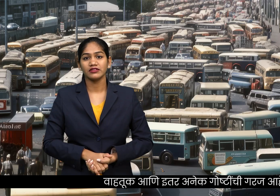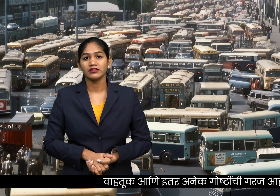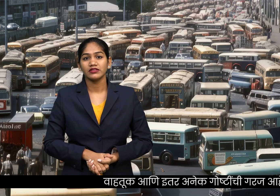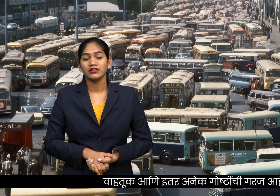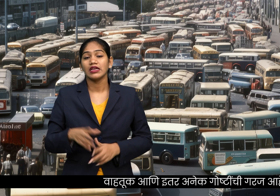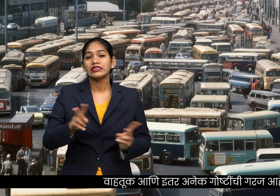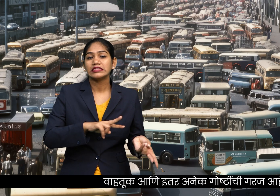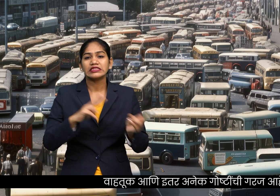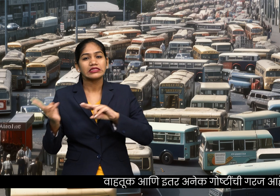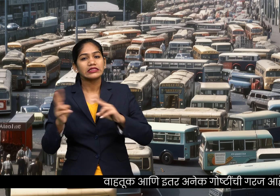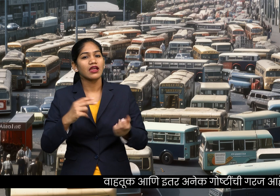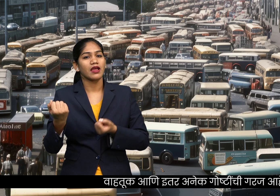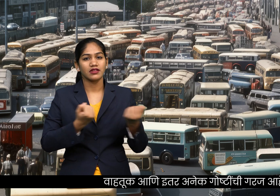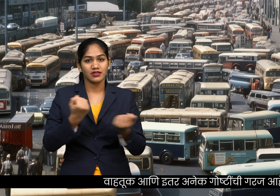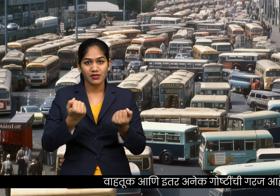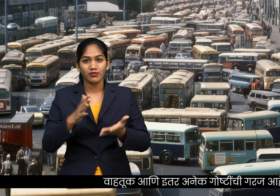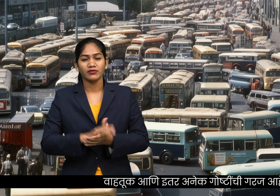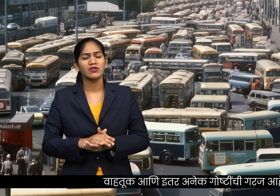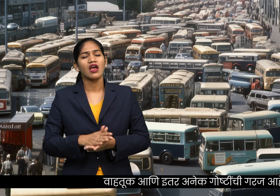वाहतूक आणि इतर अनेक गोष्टींची गरज आहे.